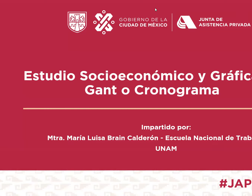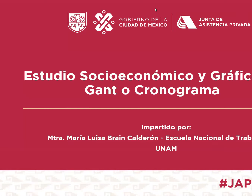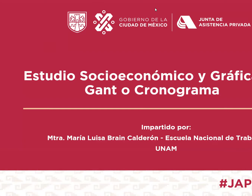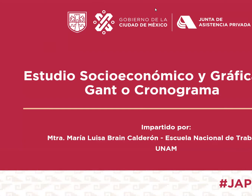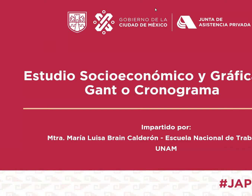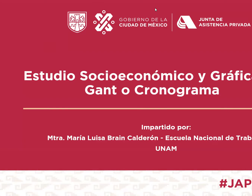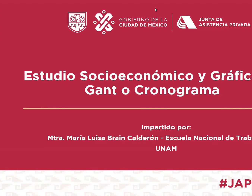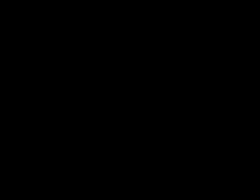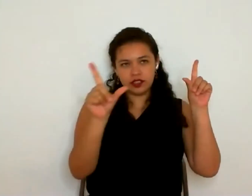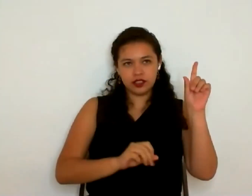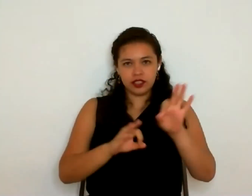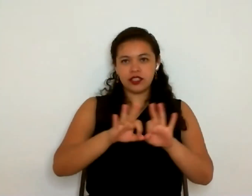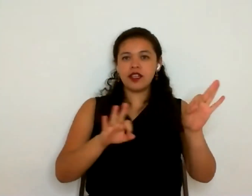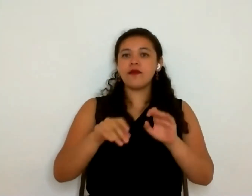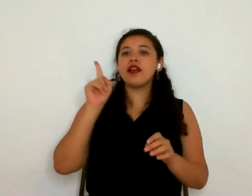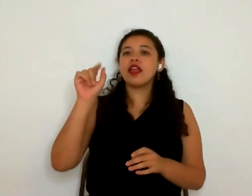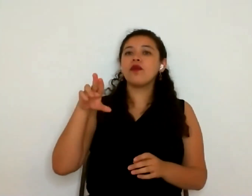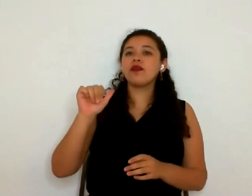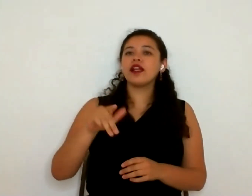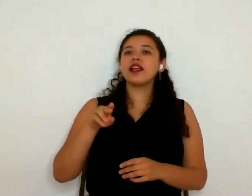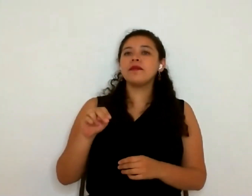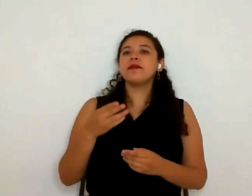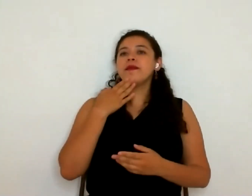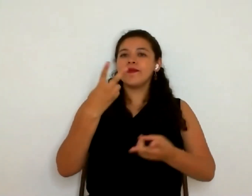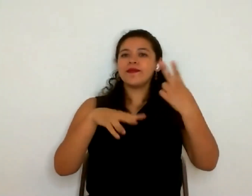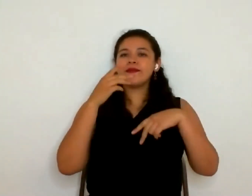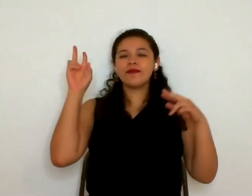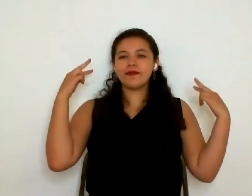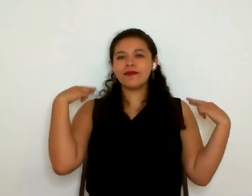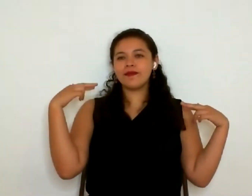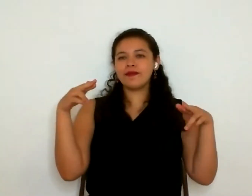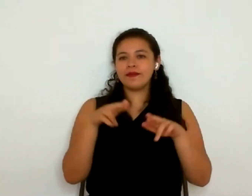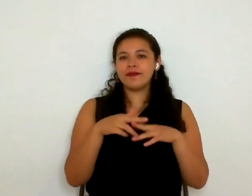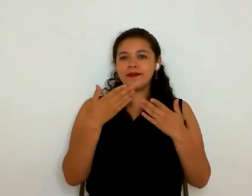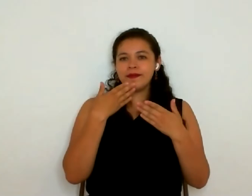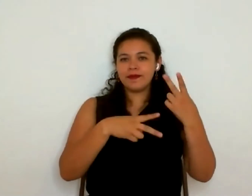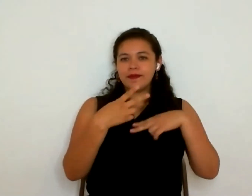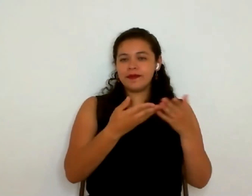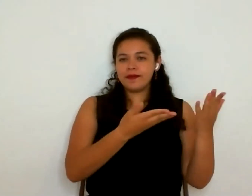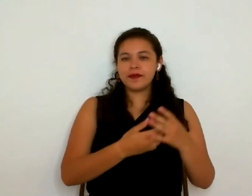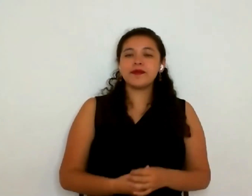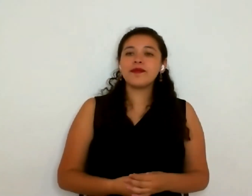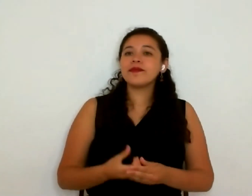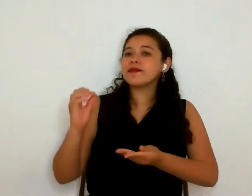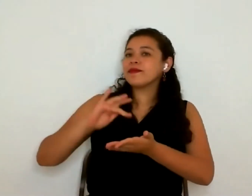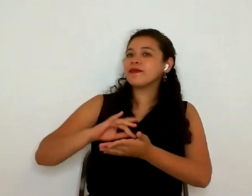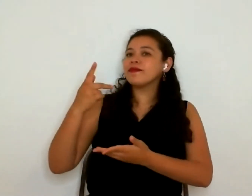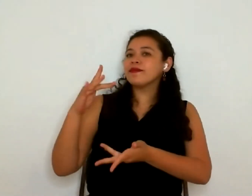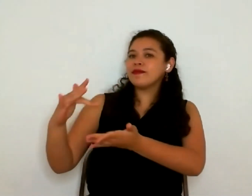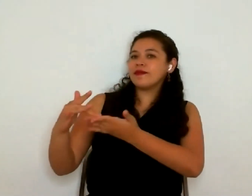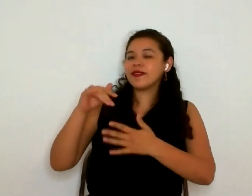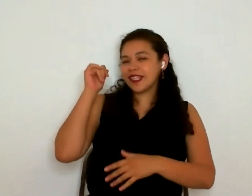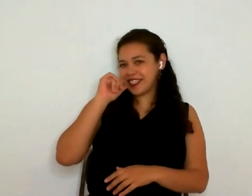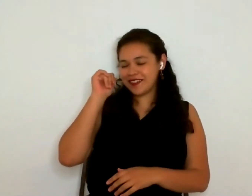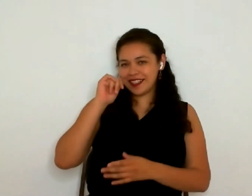adelante maestra bienvenida muchas gracias y jorge por su apoyo siempre